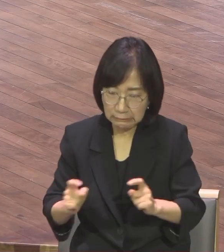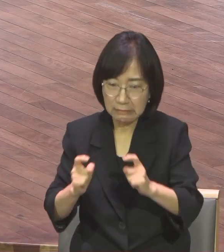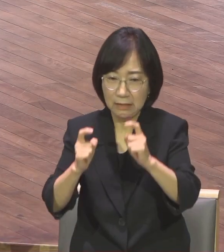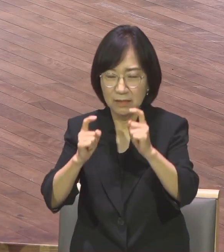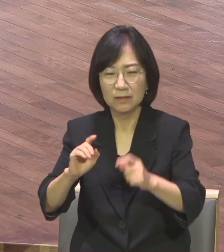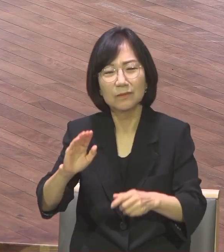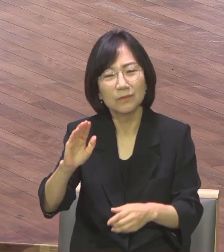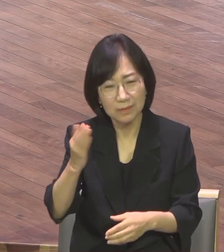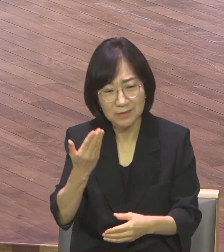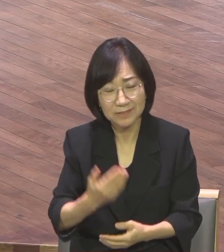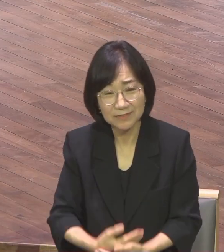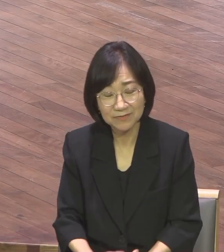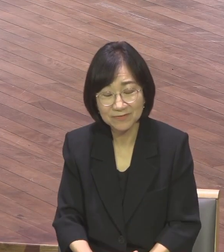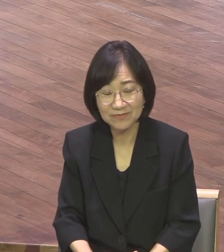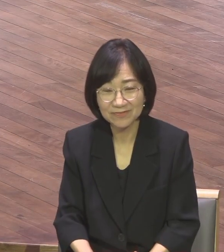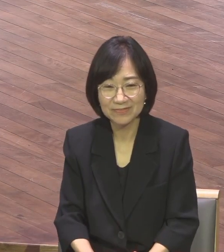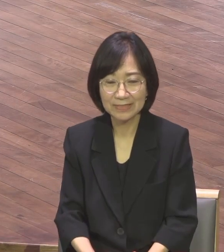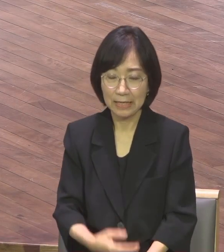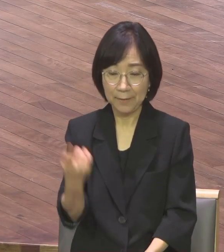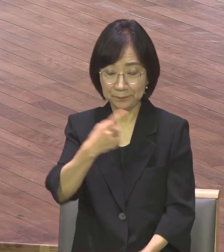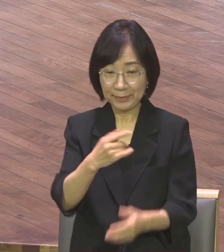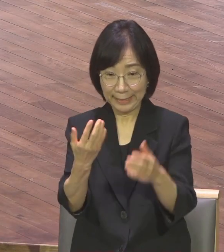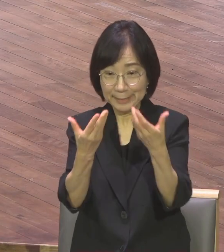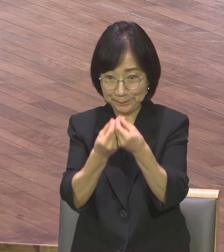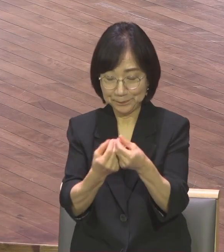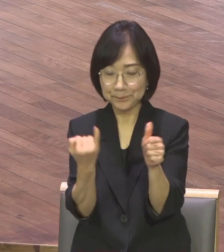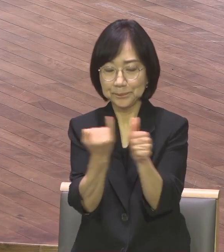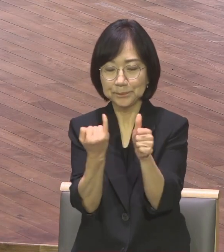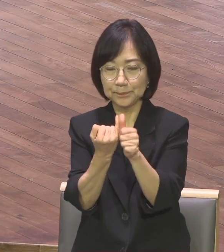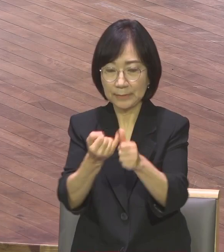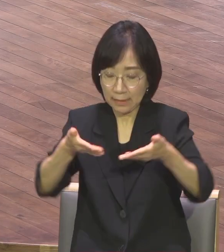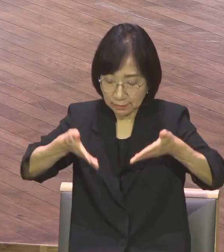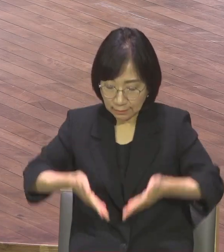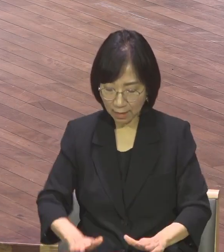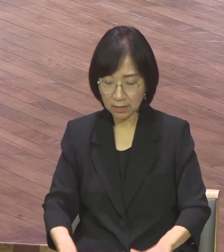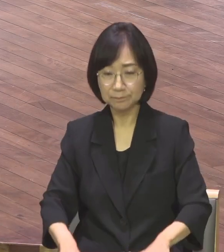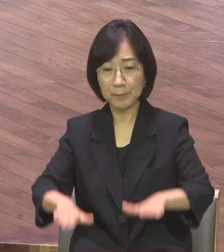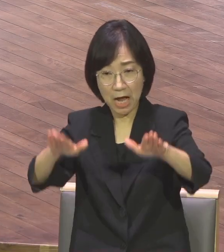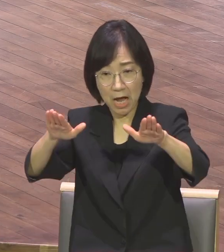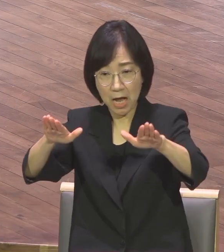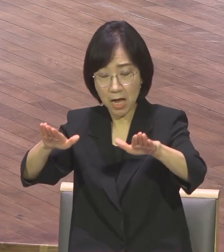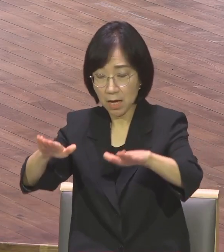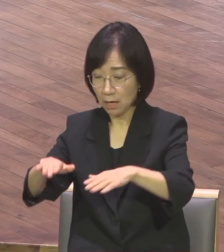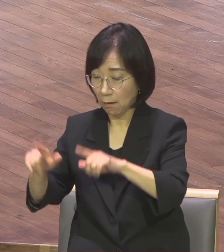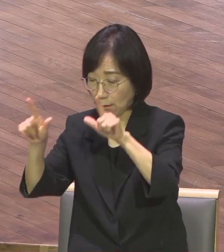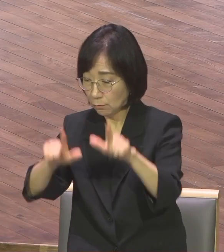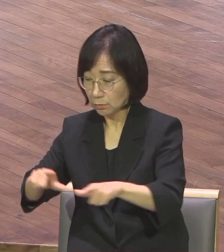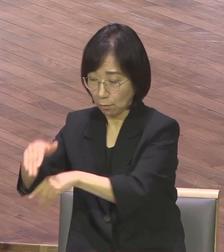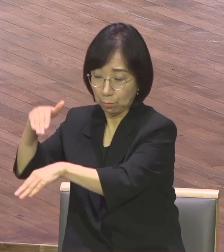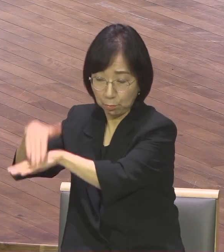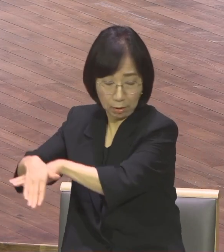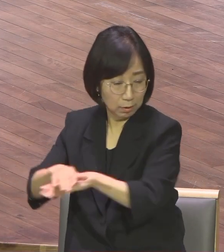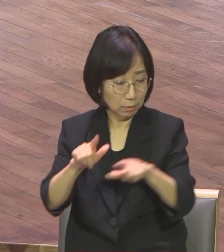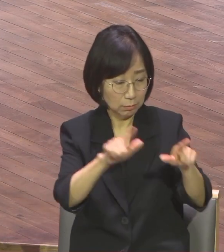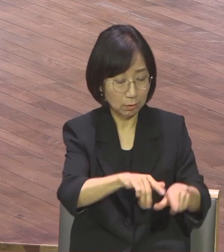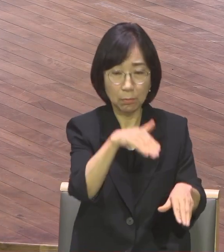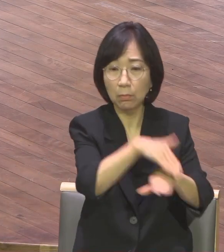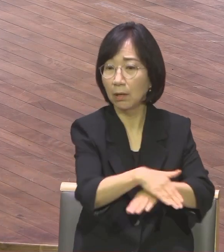생기게 되죠. 살아온 문화가 다 다르고 지방마다 다 달라요. 제가 보면 정말